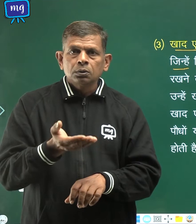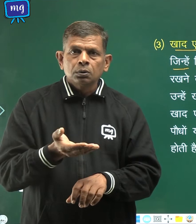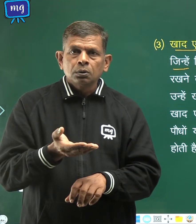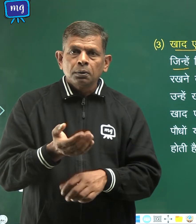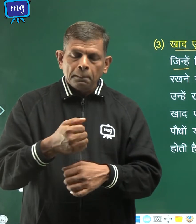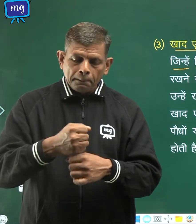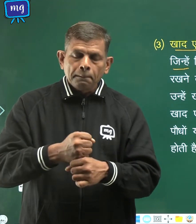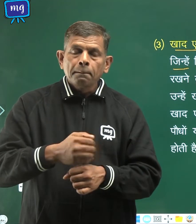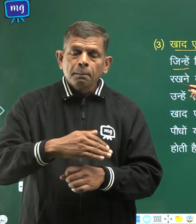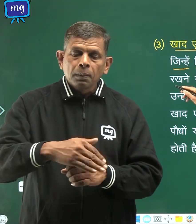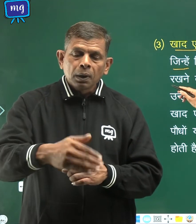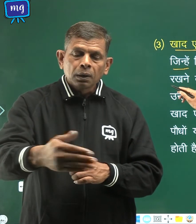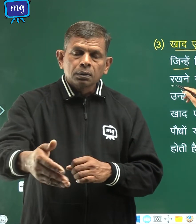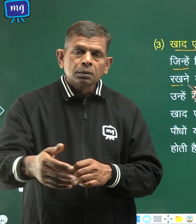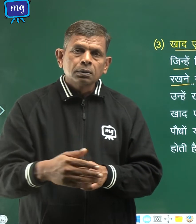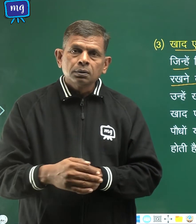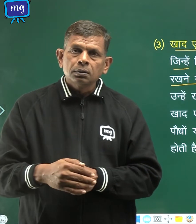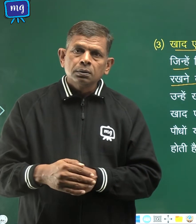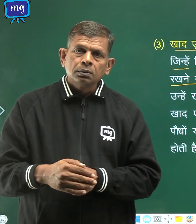बनाए रखने के लिए